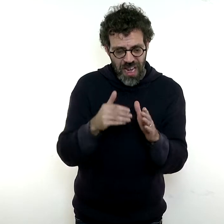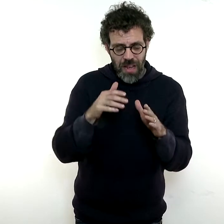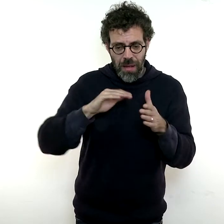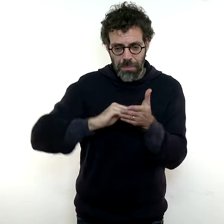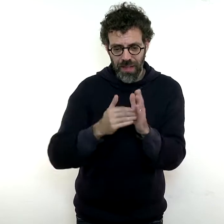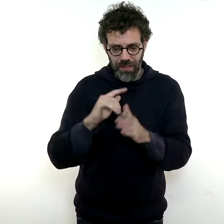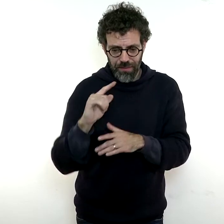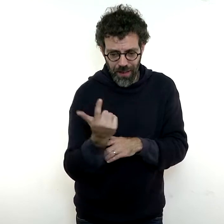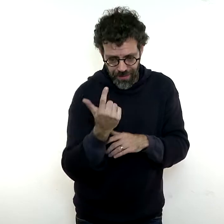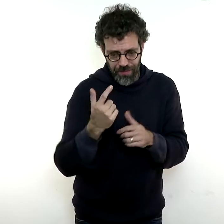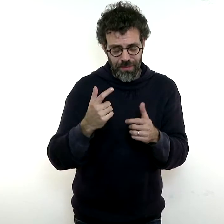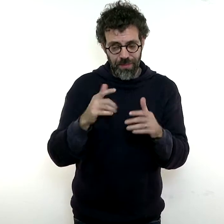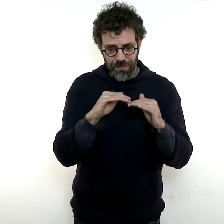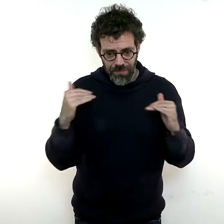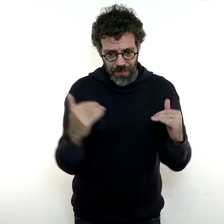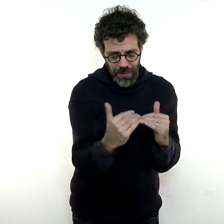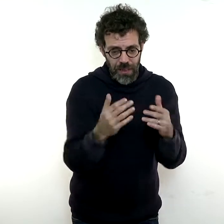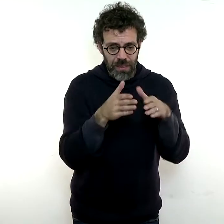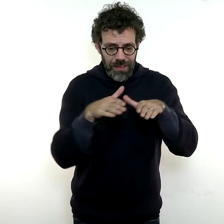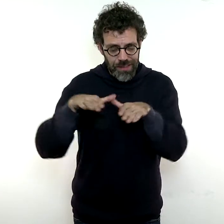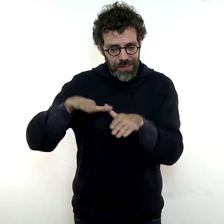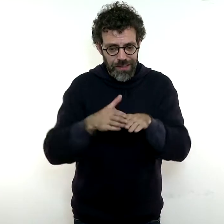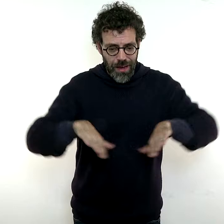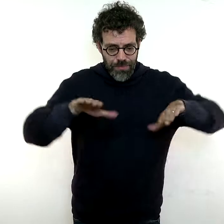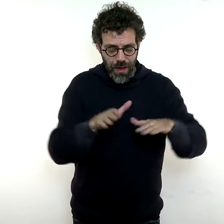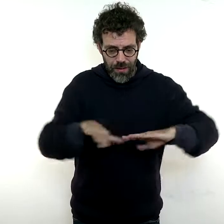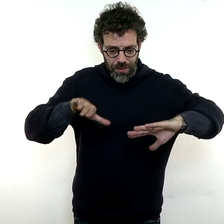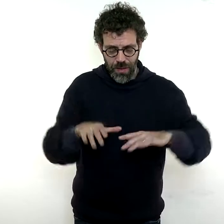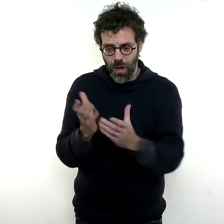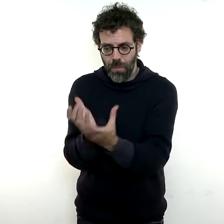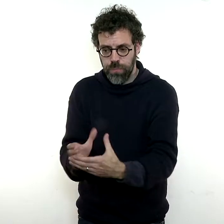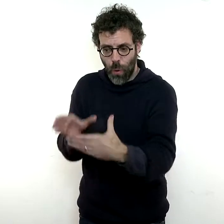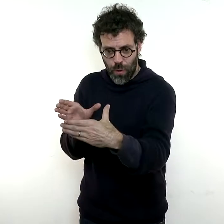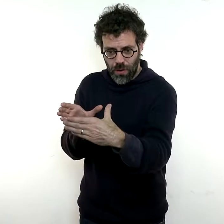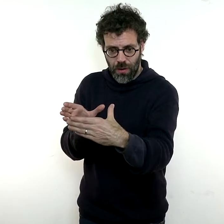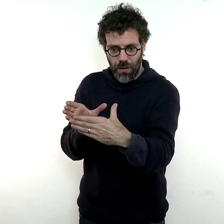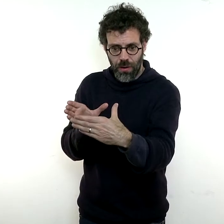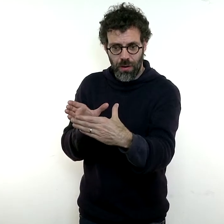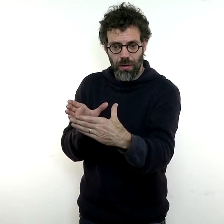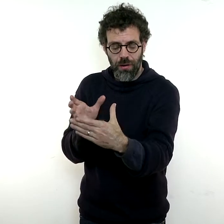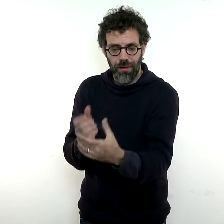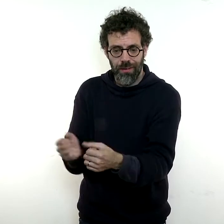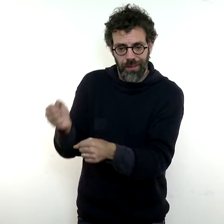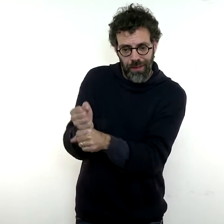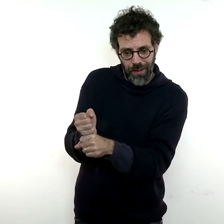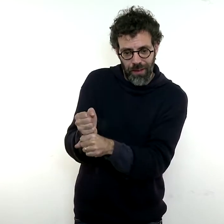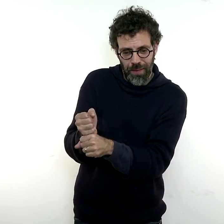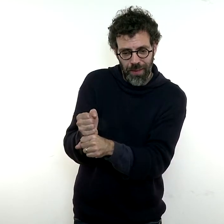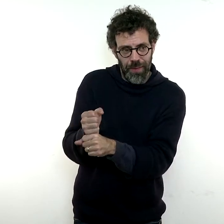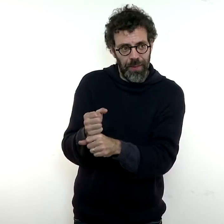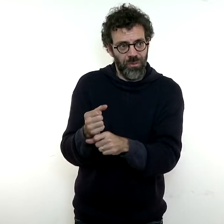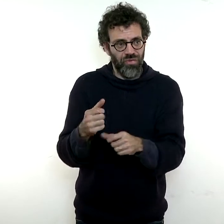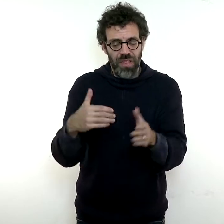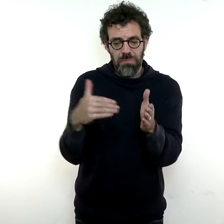la création sur 1000 m² d'un street park, la réalisation sur 850 m² d'un pump track, la création